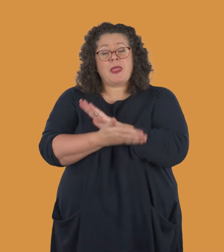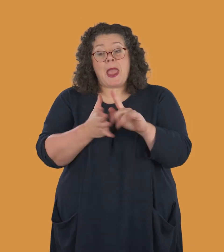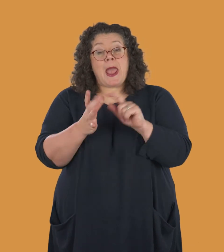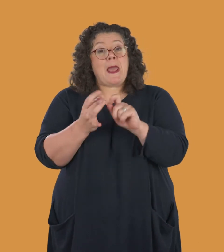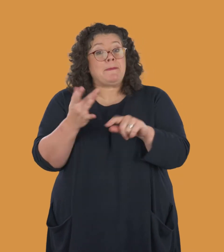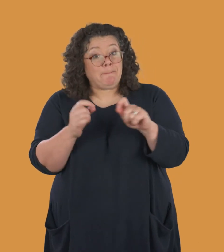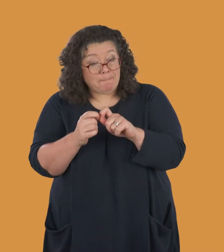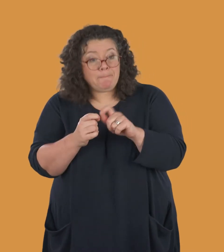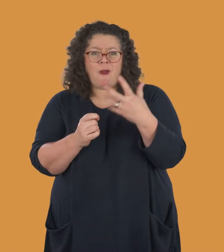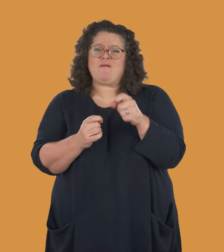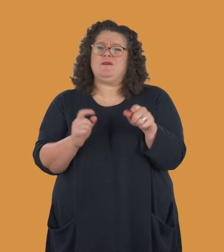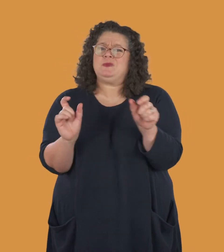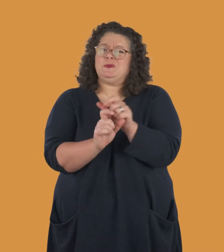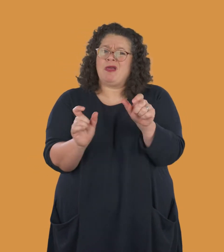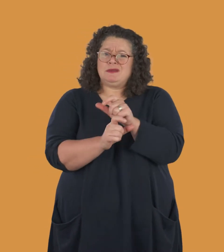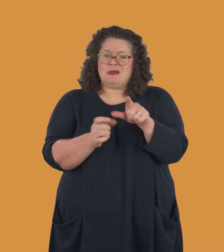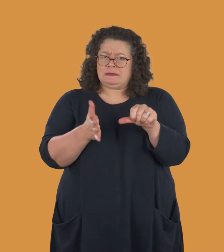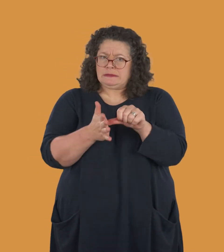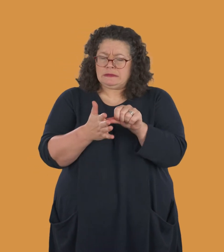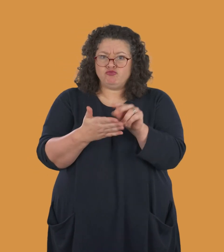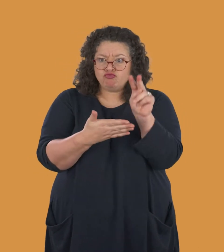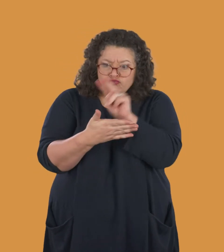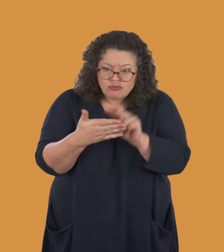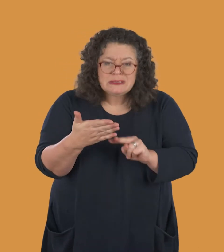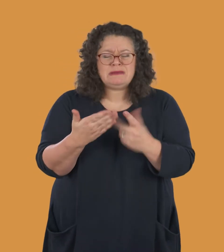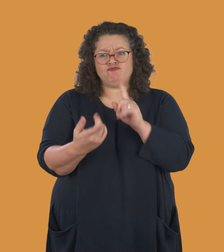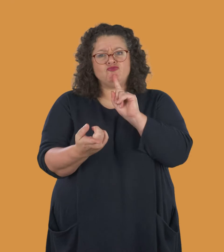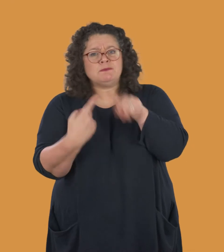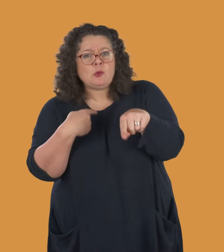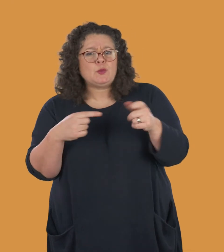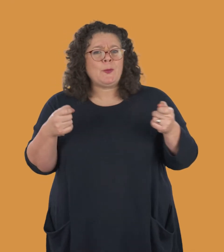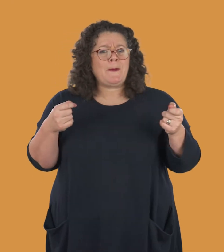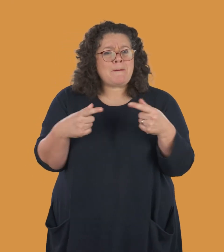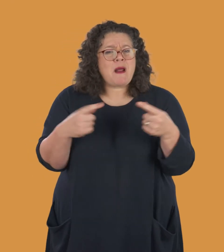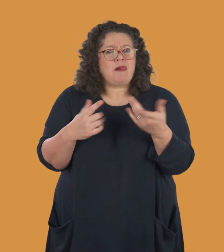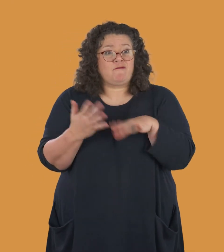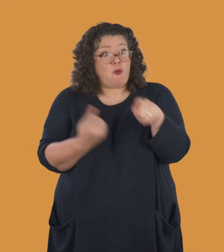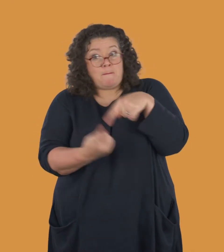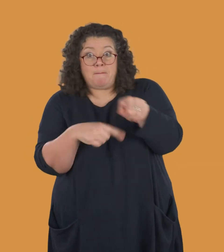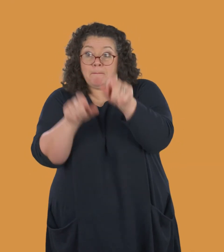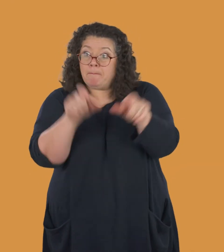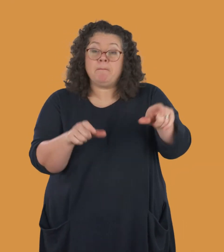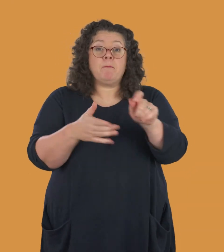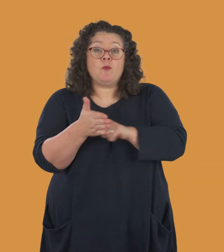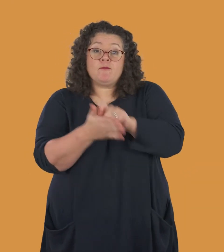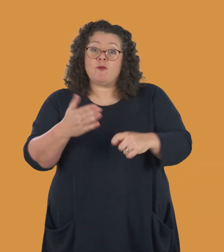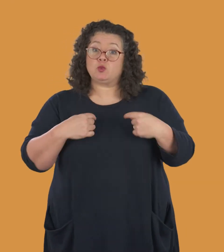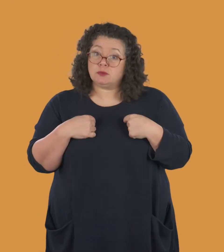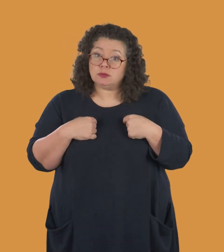Mae gan Habib ddyslexia ac mae'n ei gwneud hi'n anodd darllen ac ymateb i e-byst gan bleidleiswyr. Gall wneud cais